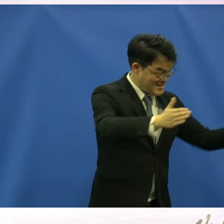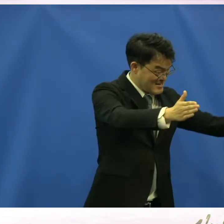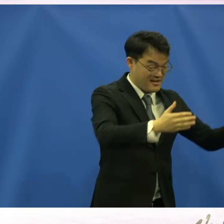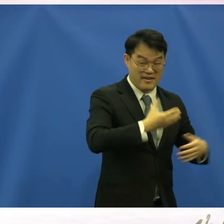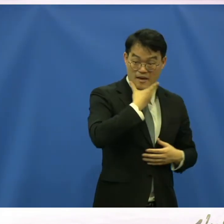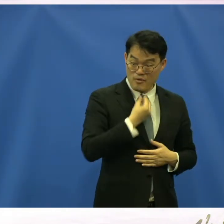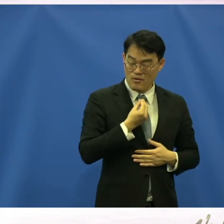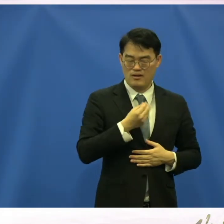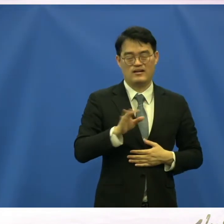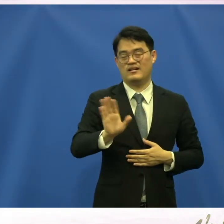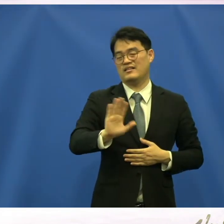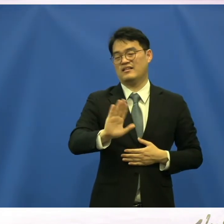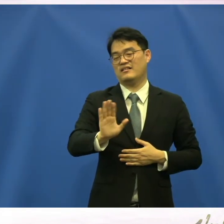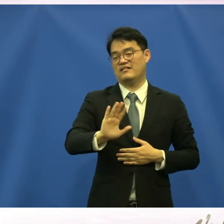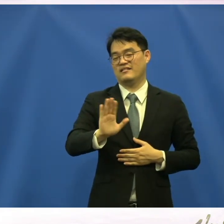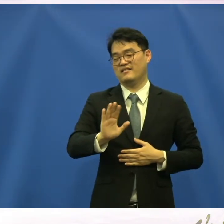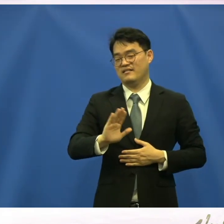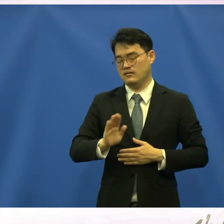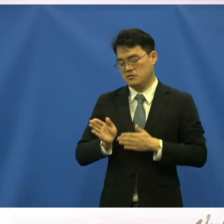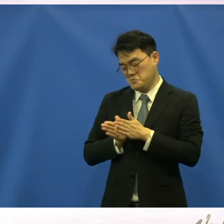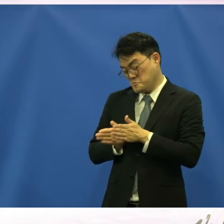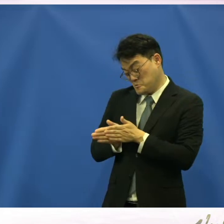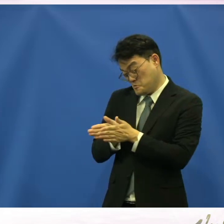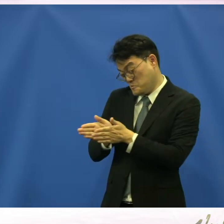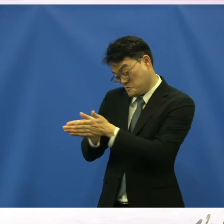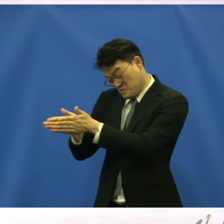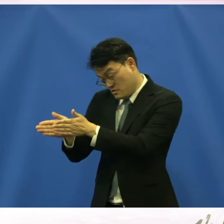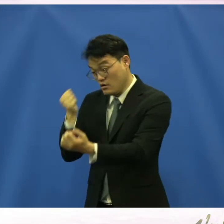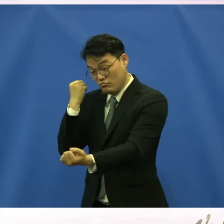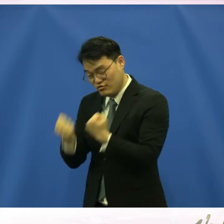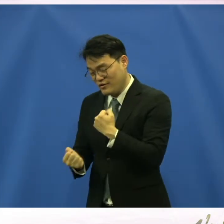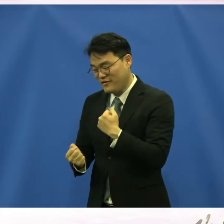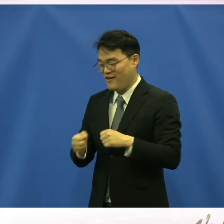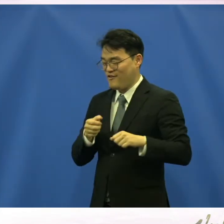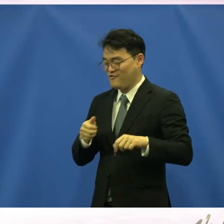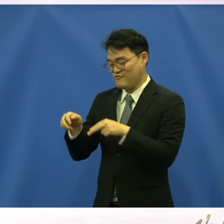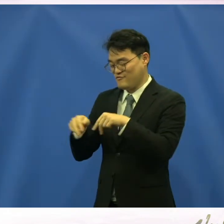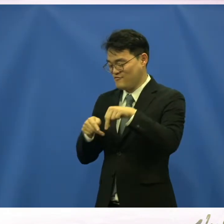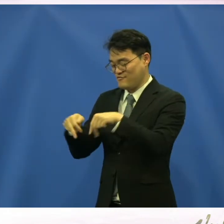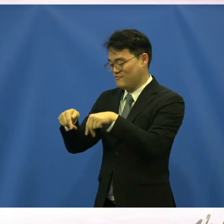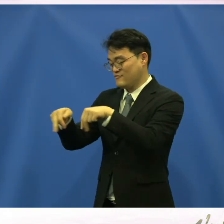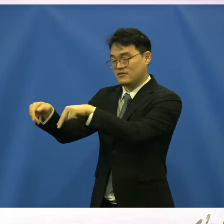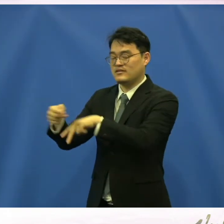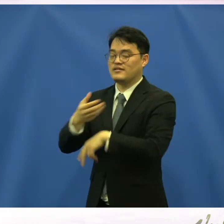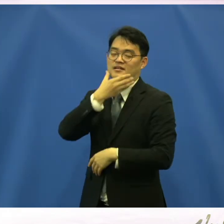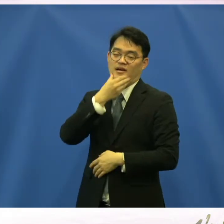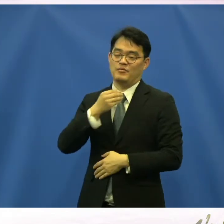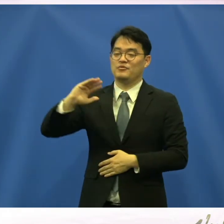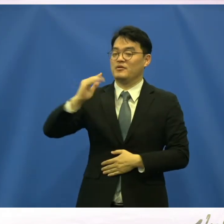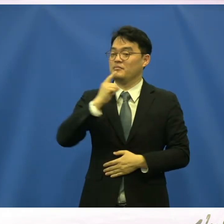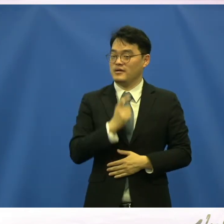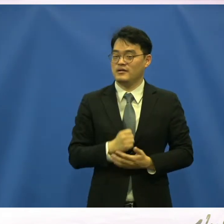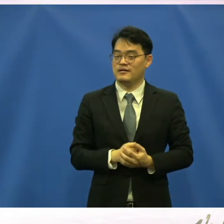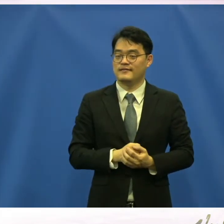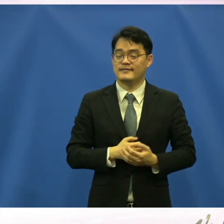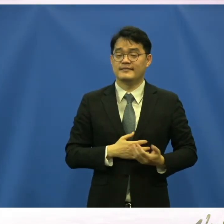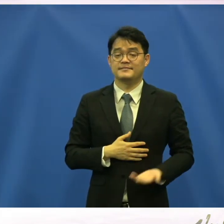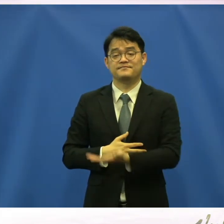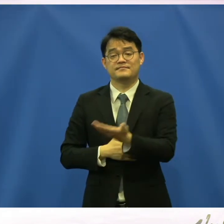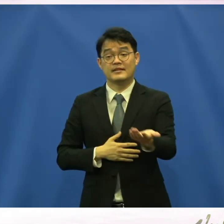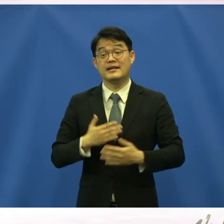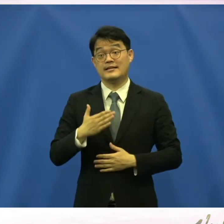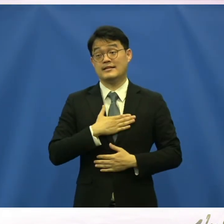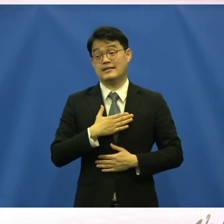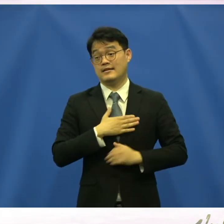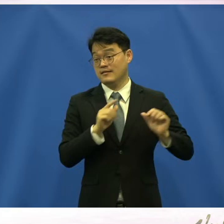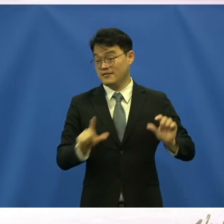여러분, 우리의 삶에 가장 혹독한 어려움을 겪을 때는 언제? 왜 내 삶이 고이고 자꾸 어려워지느냐? 가만히 생각해 보면